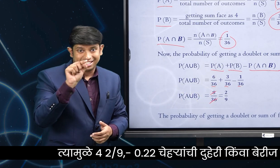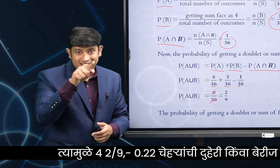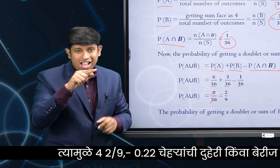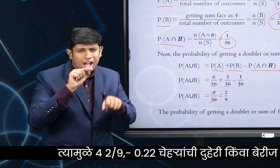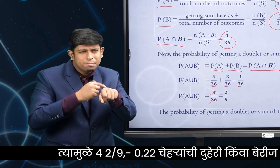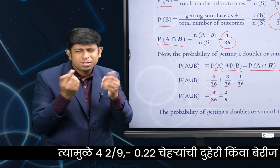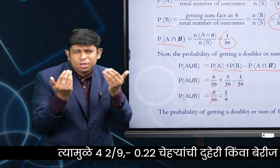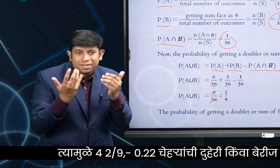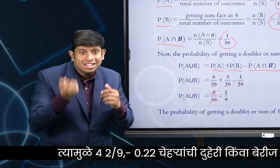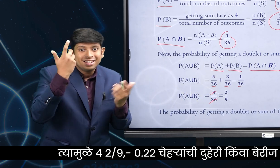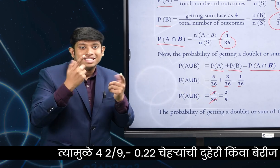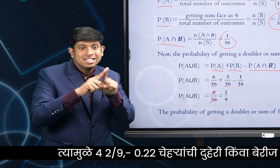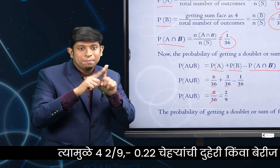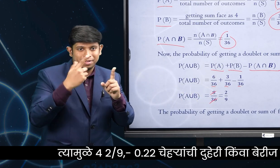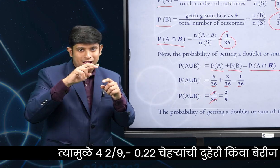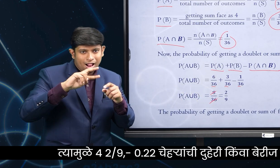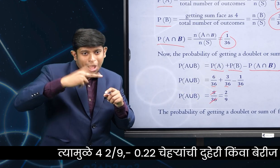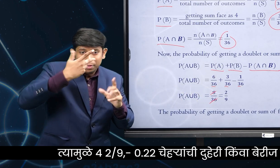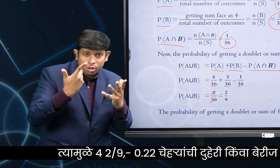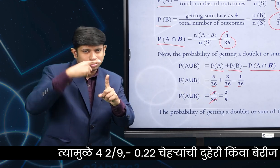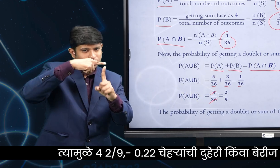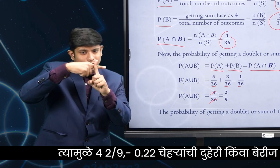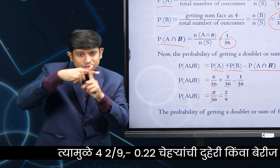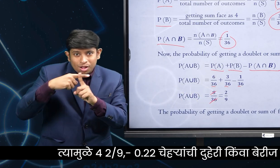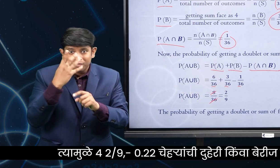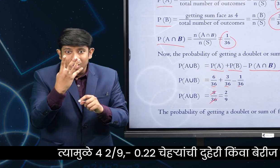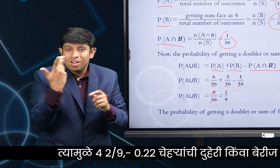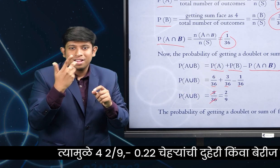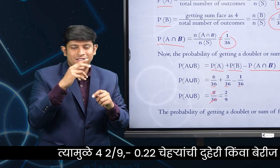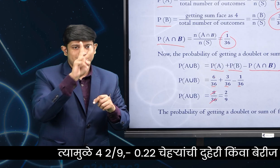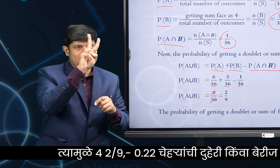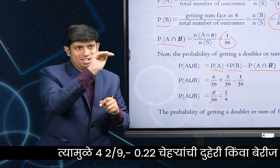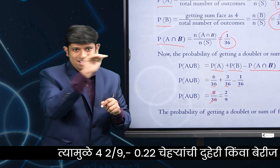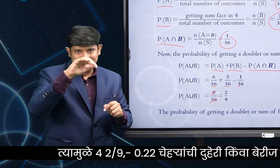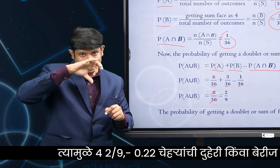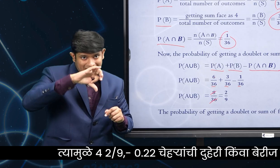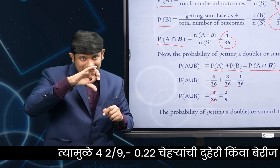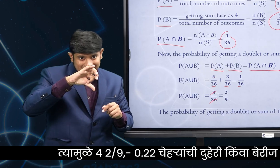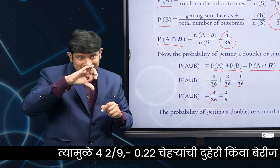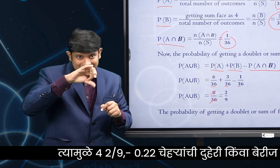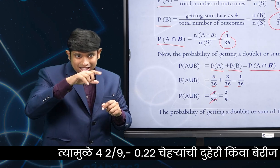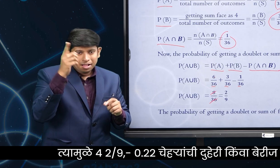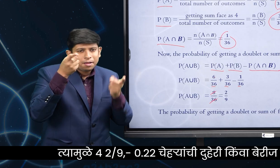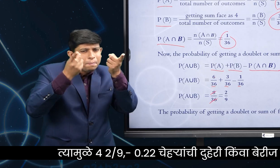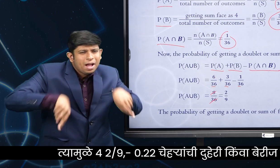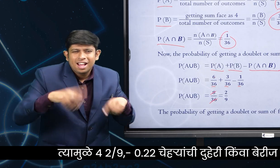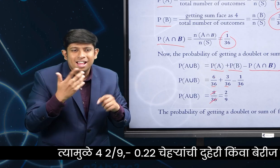त्यामुळे 4 2/9 वजा 0.22 चेहऱ्यांची दुहेरी किंवा